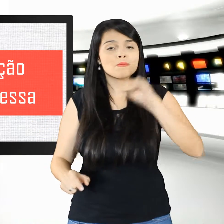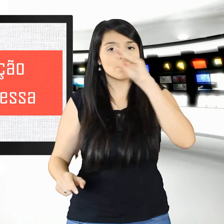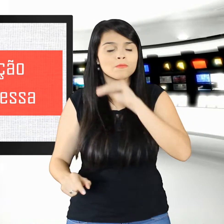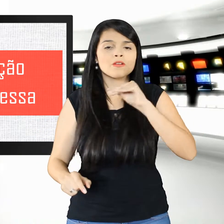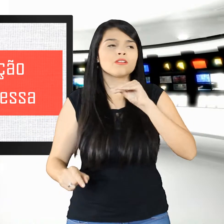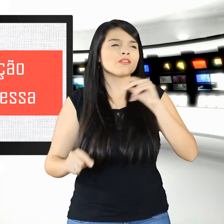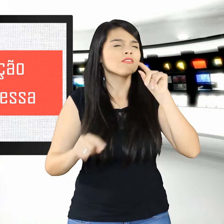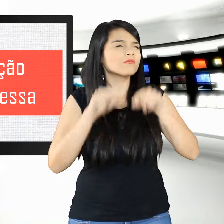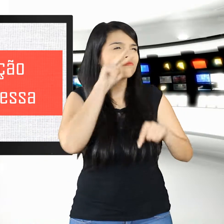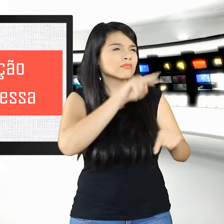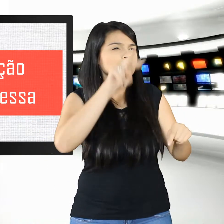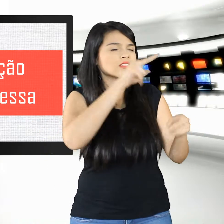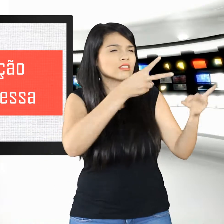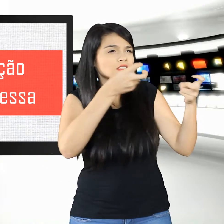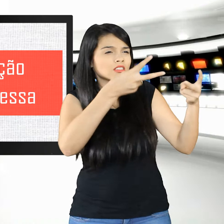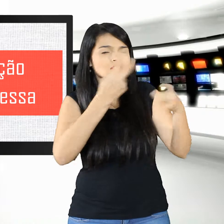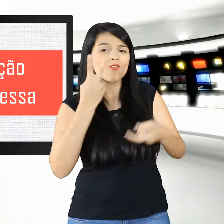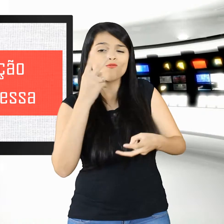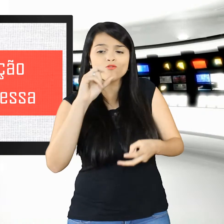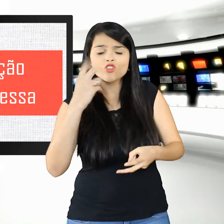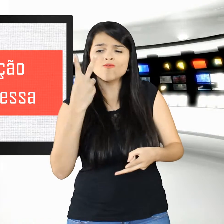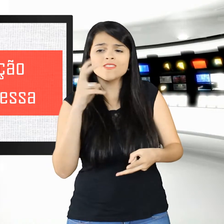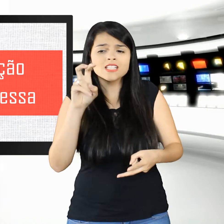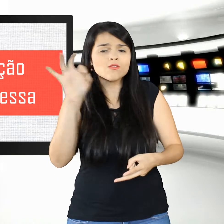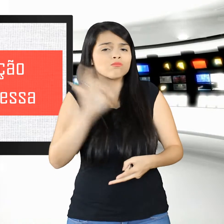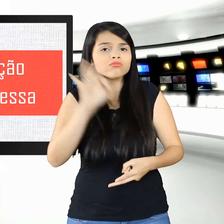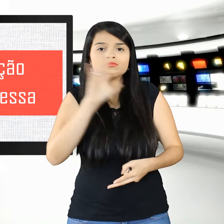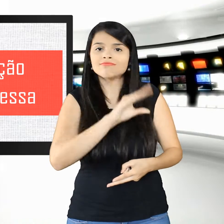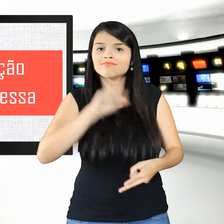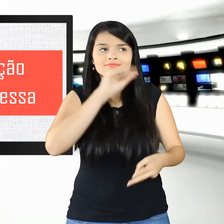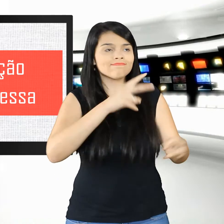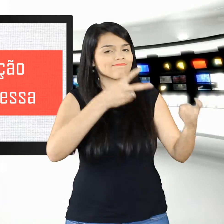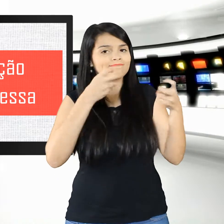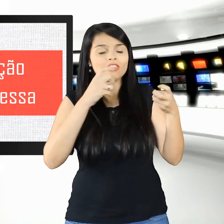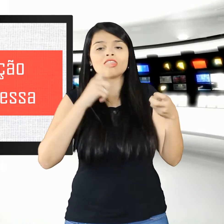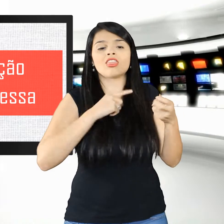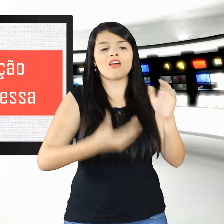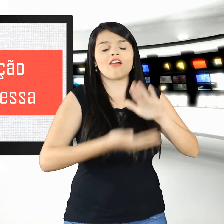a 25% das mensagens através da leitura labial, perdendo grande parte das